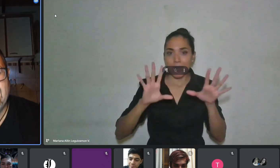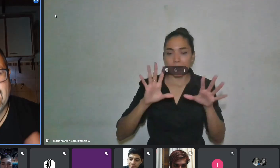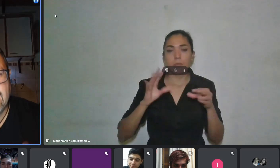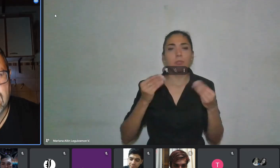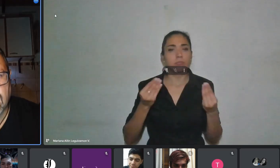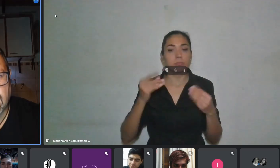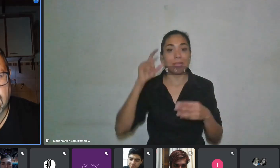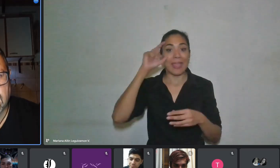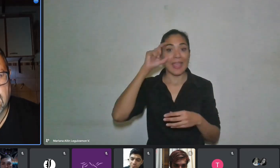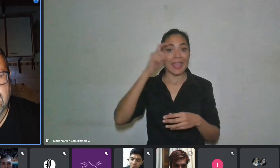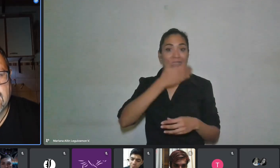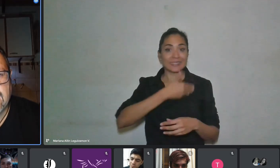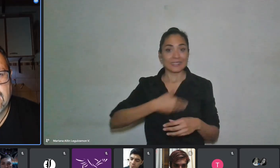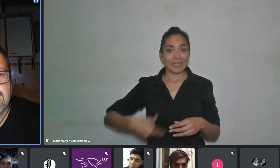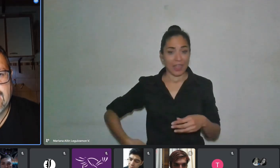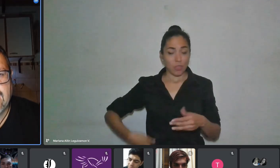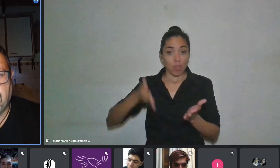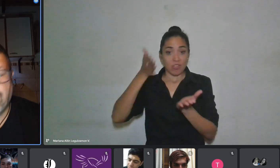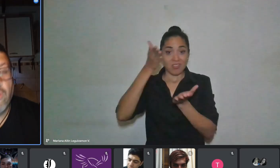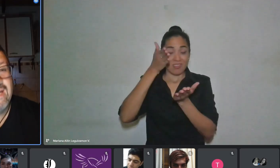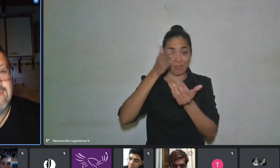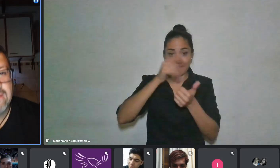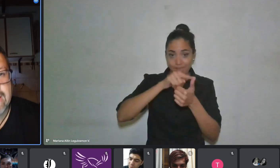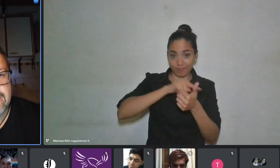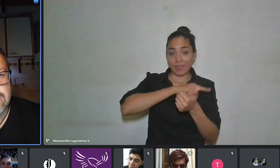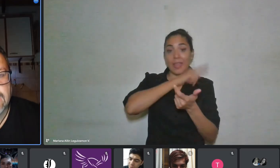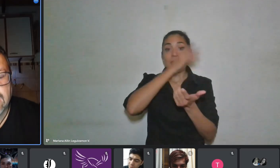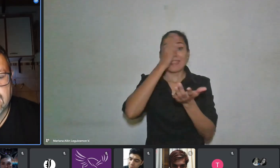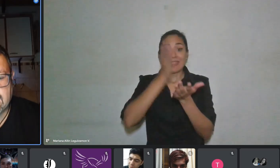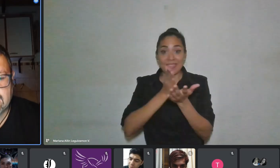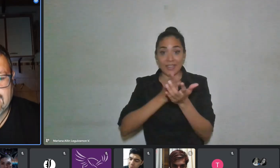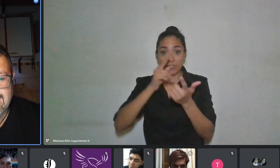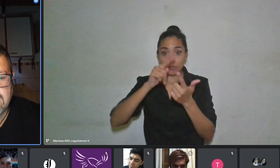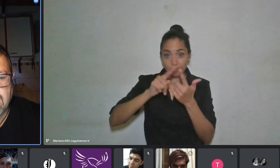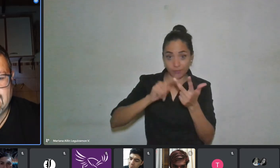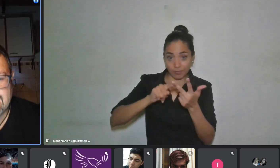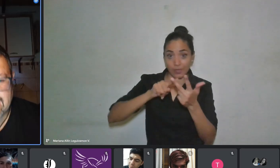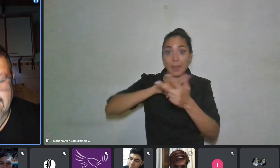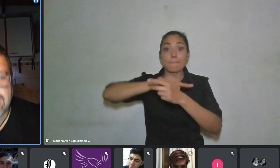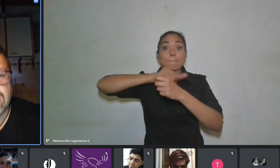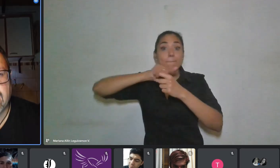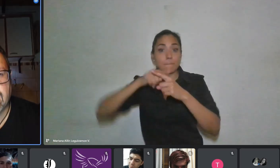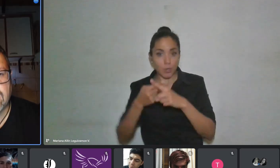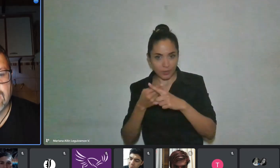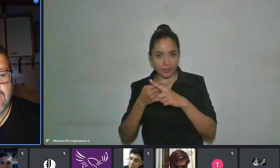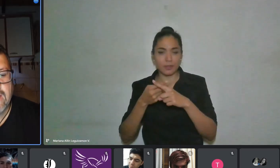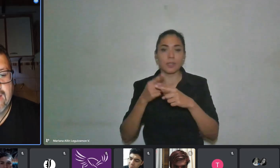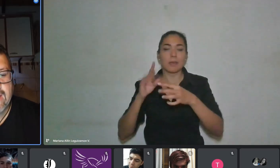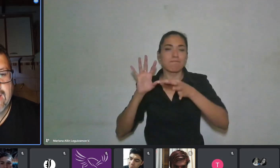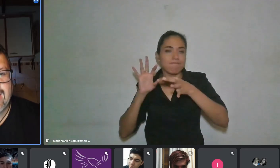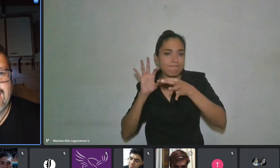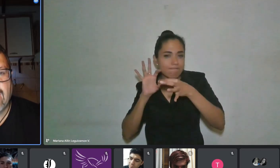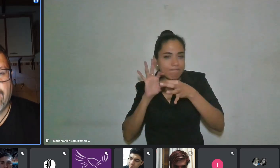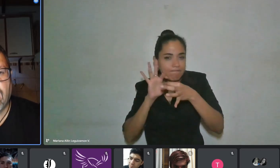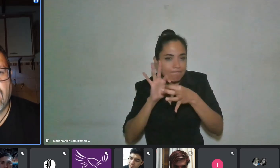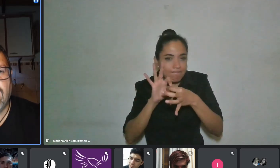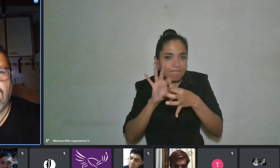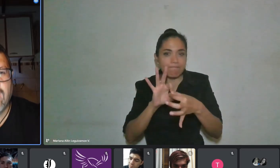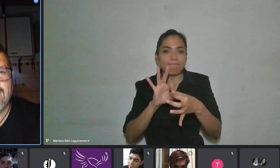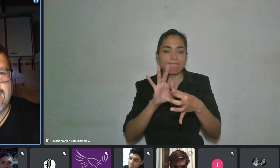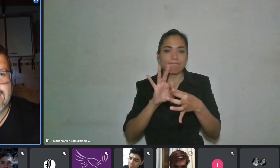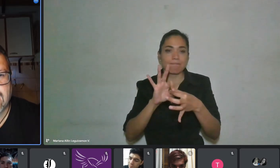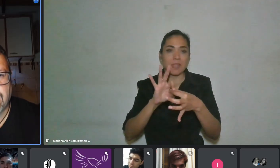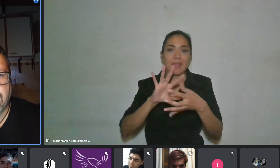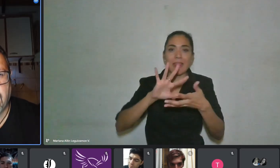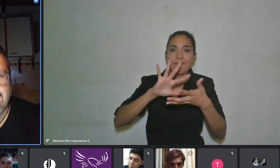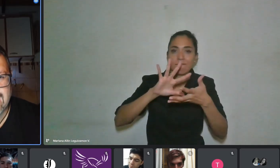del derecho y de la política que están íntimamente relacionados en la forma nueva